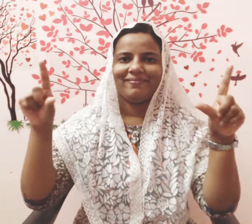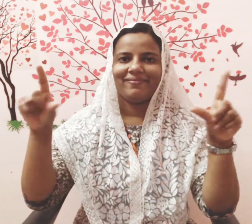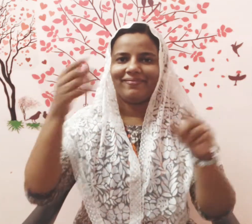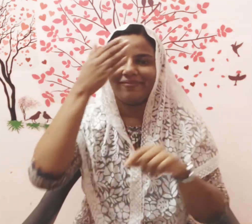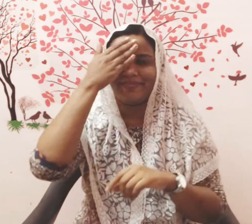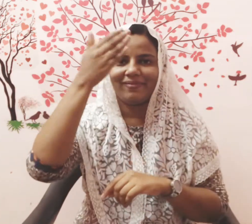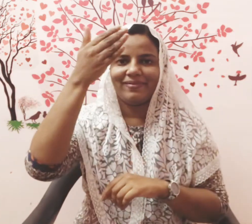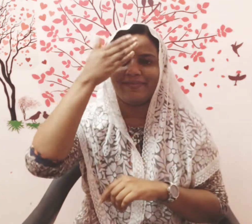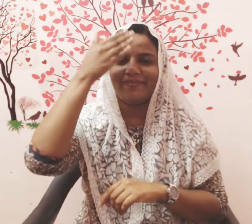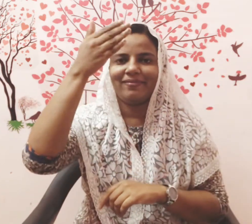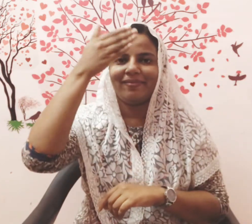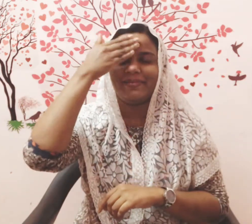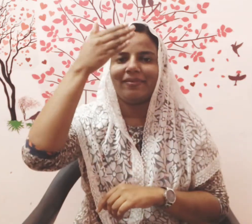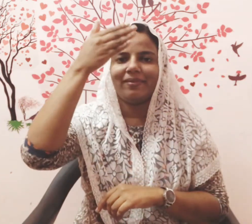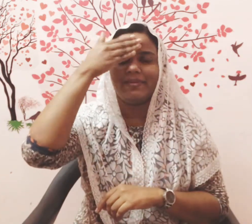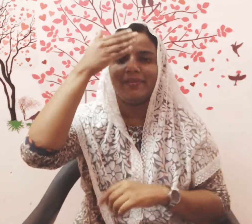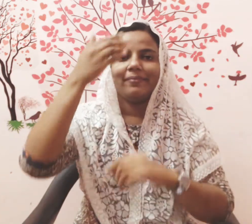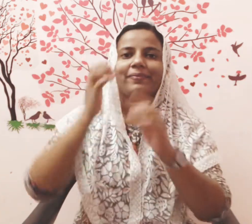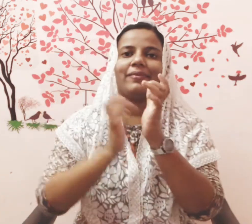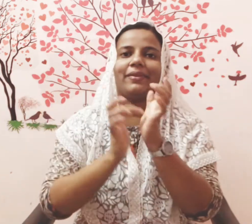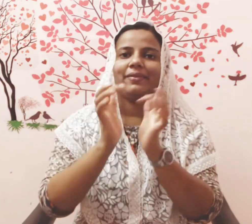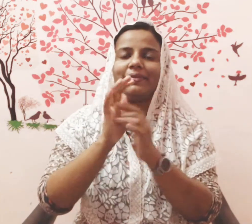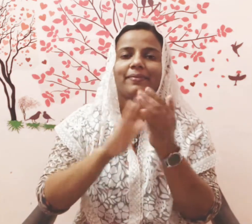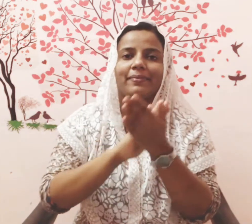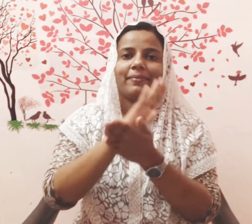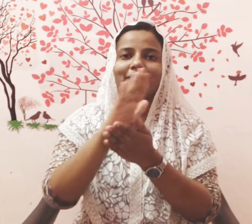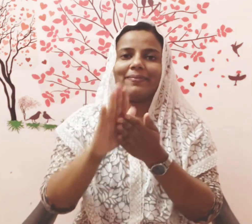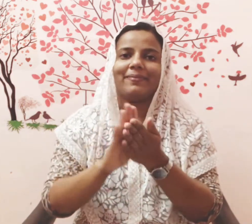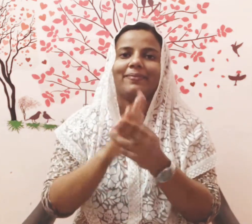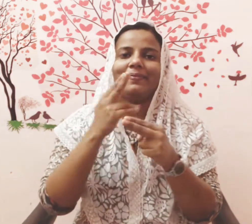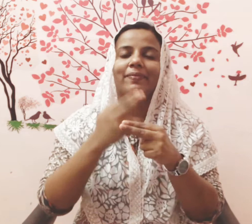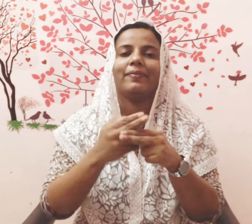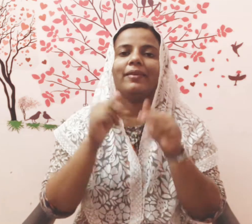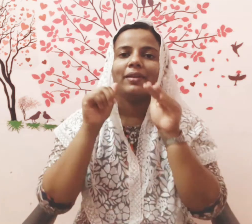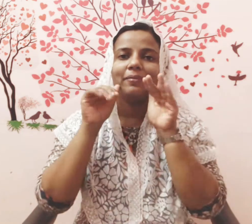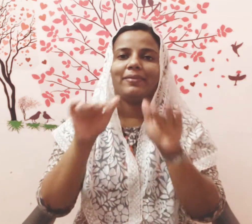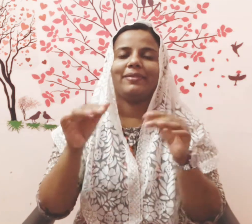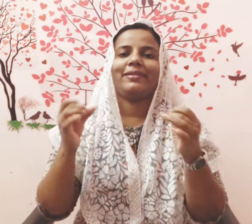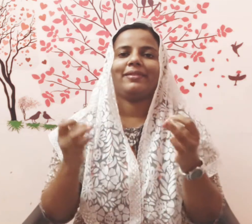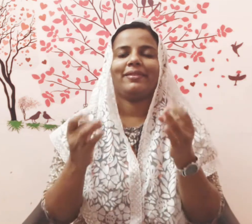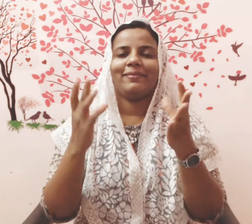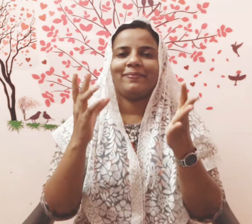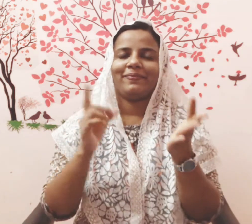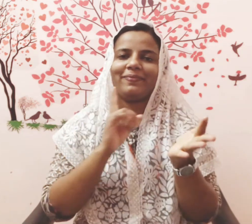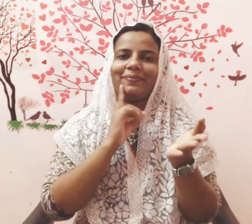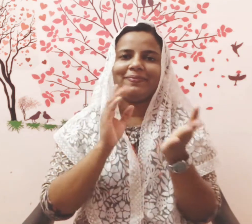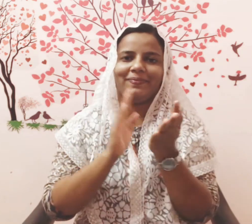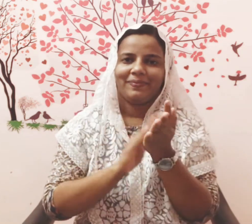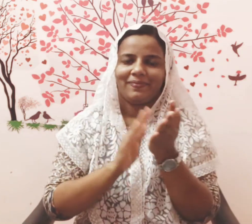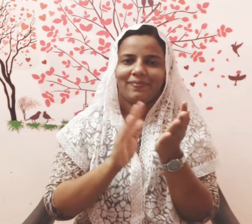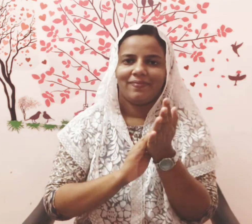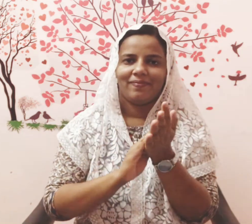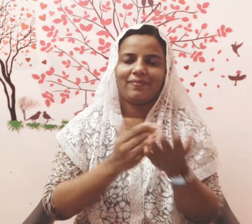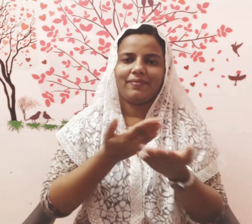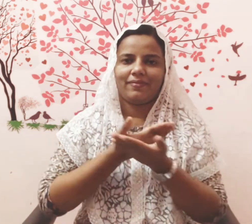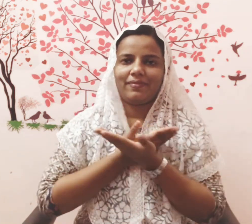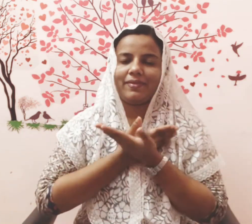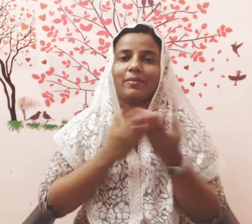പ്രൈസ് ലോർഡ്, ഹല്ലേലൂയ. സ്തോത്രം, സ്തോത്രം, സ്തോത്രം. കർത്താവിൻ്റെ അതിപരിശുദ്ധമായ തിരുനാമം ഈ അനുഗ്രഹിക്കപ്പെട്ട പ്രഭാതത്തിൽ